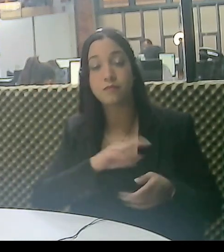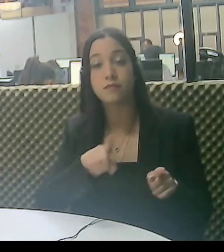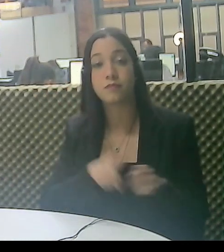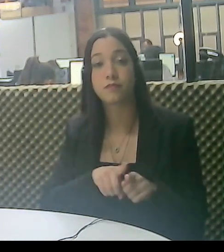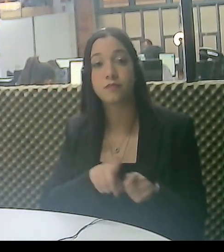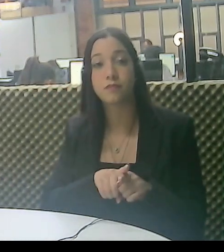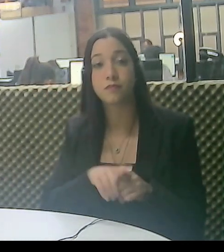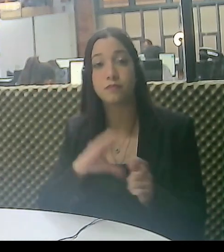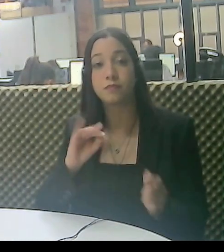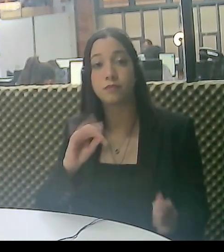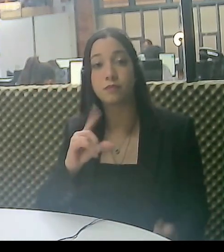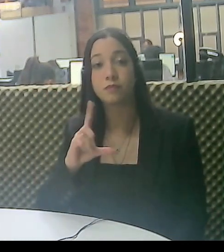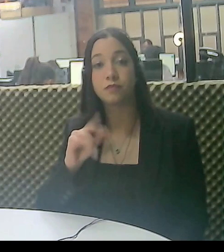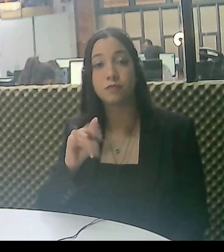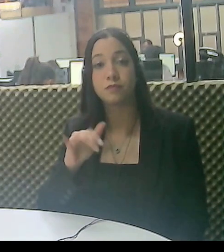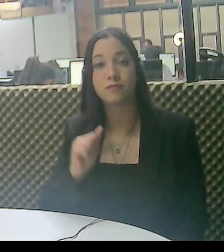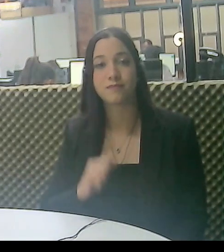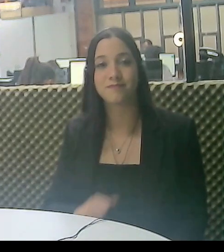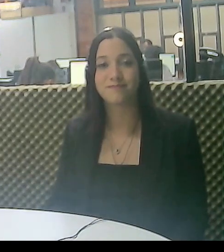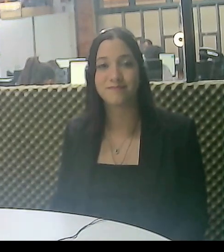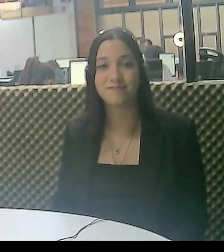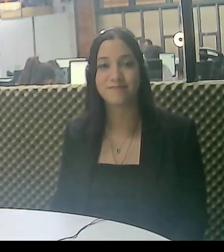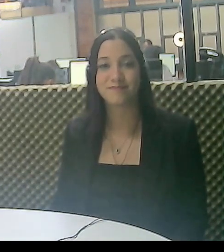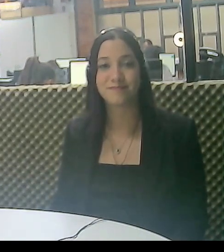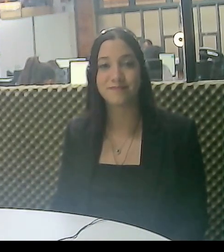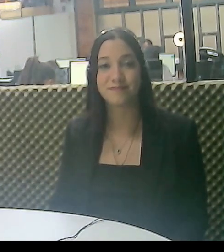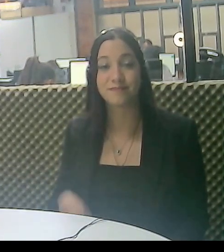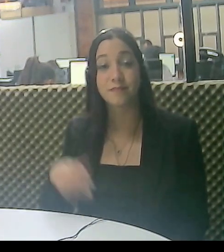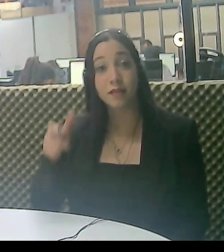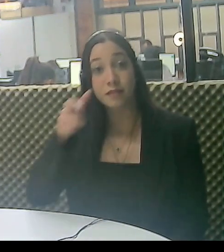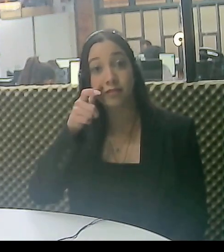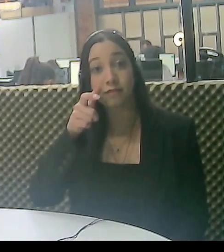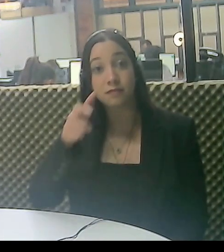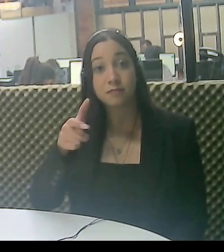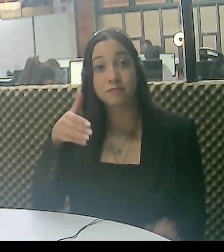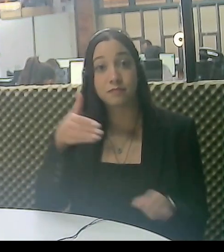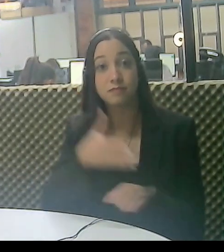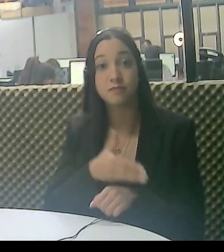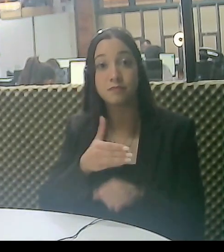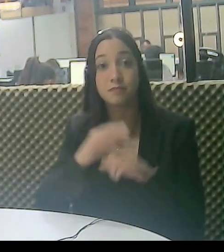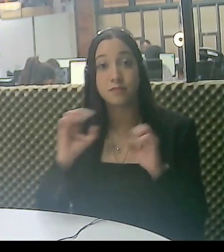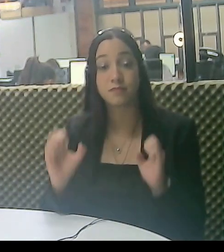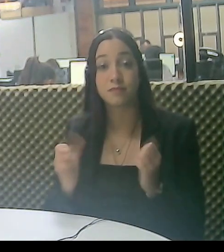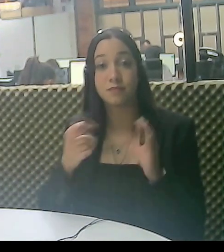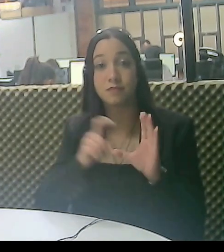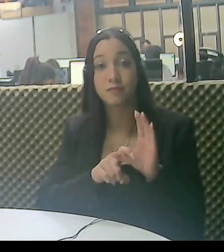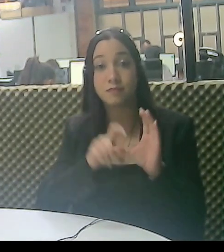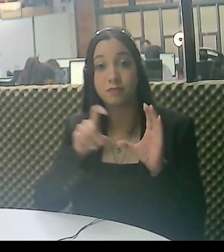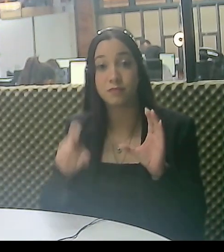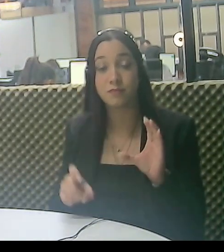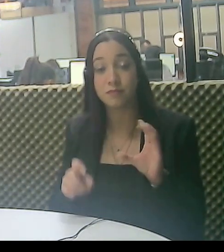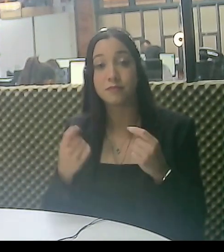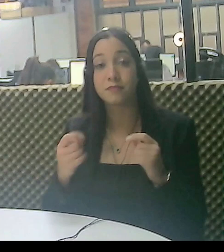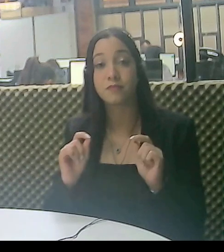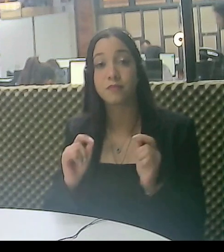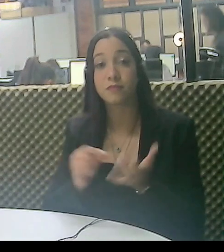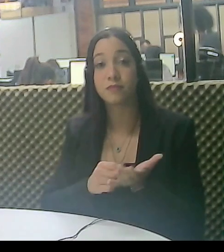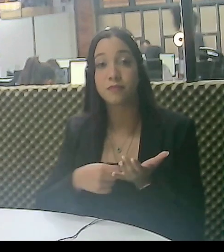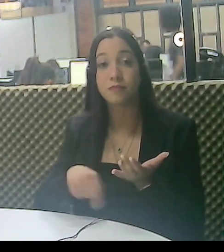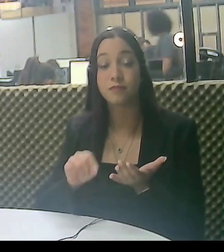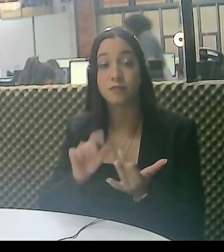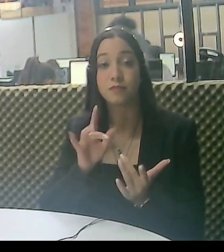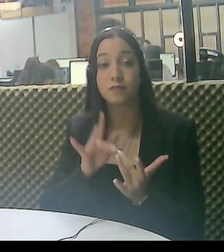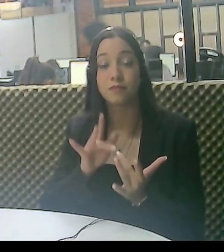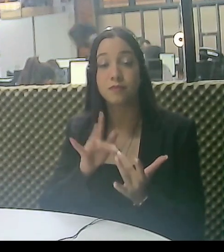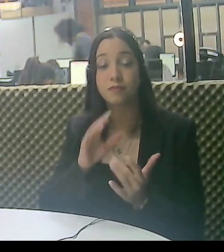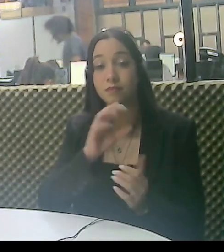de citologia. Os interessados em participar do Mutirão de Vida Zero devem realizar um cadastro diretamente